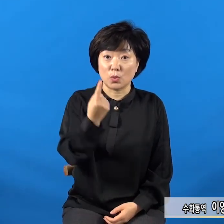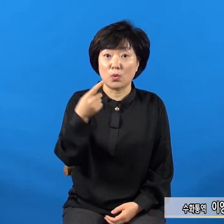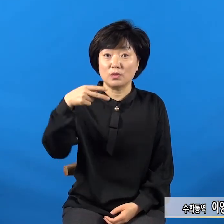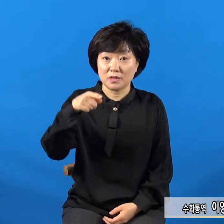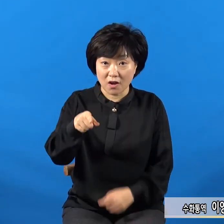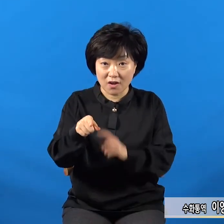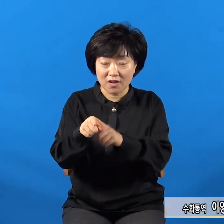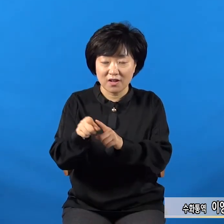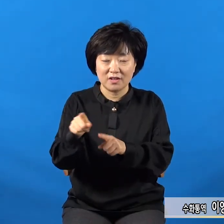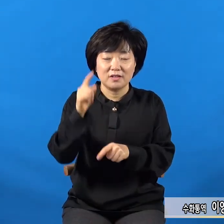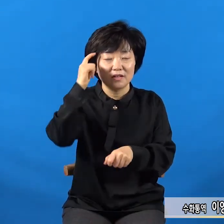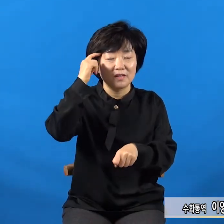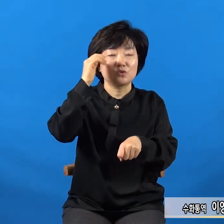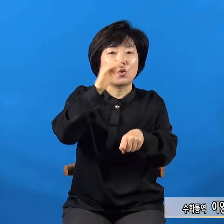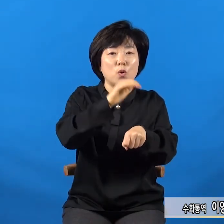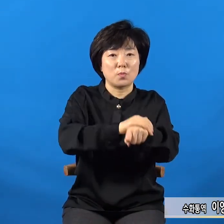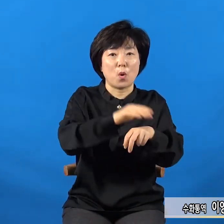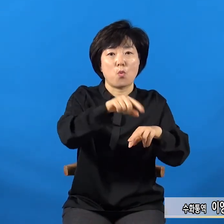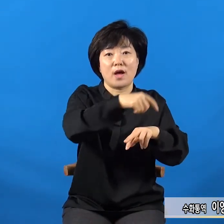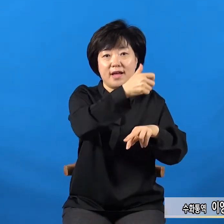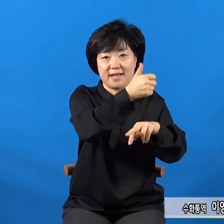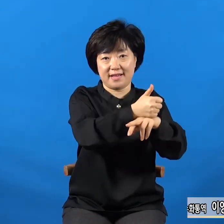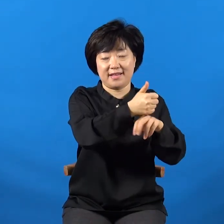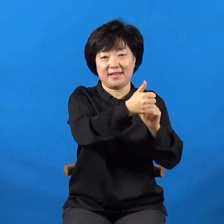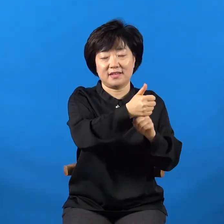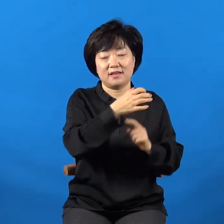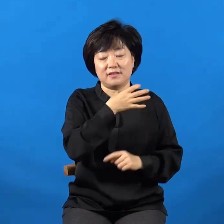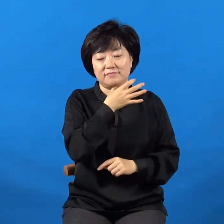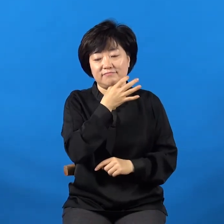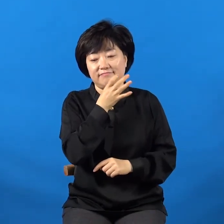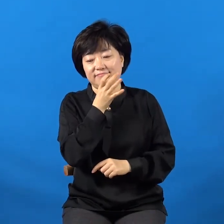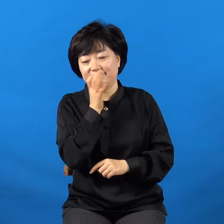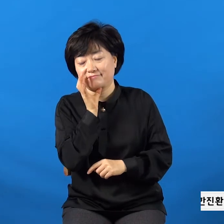전도서는 솔로몬이 노년에 쓴 책입니다.